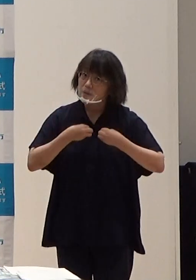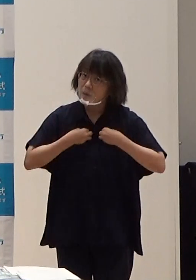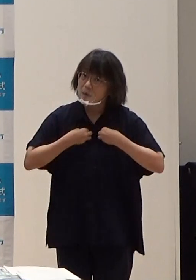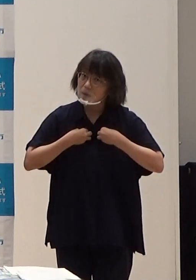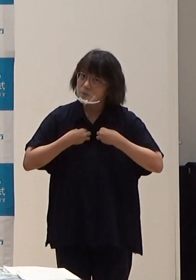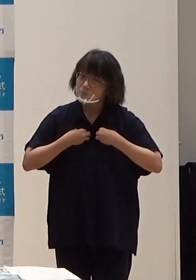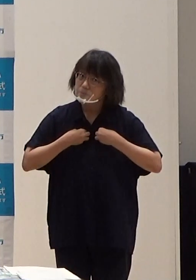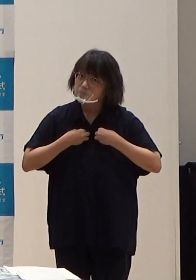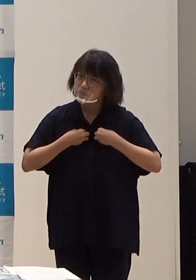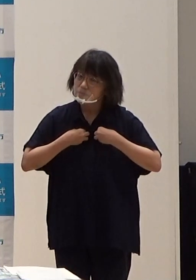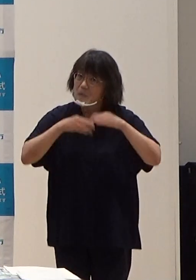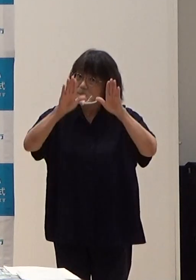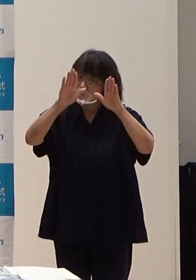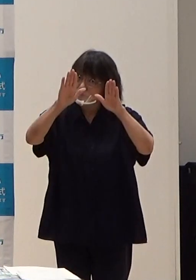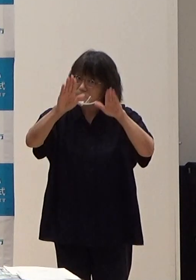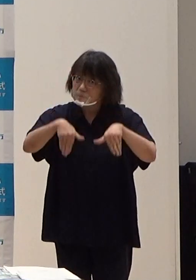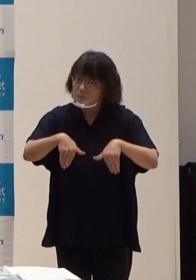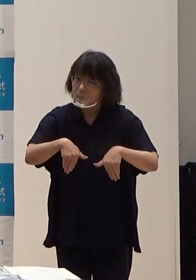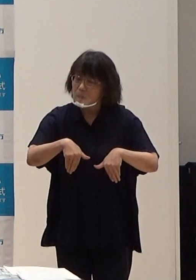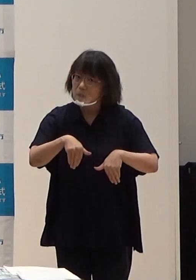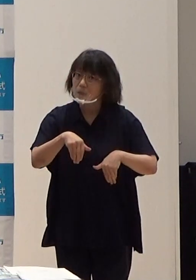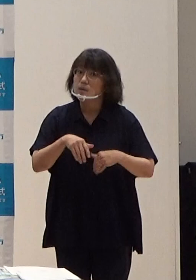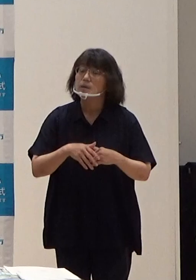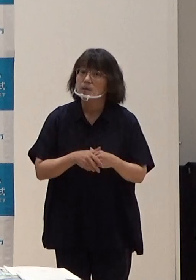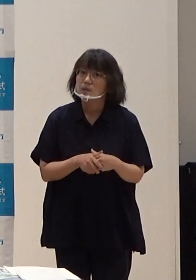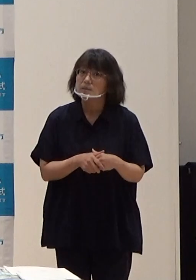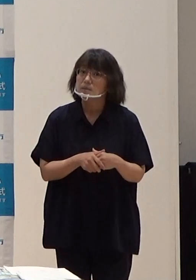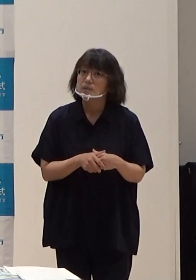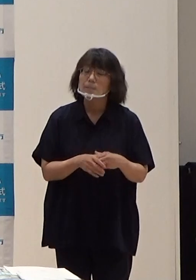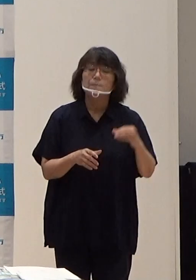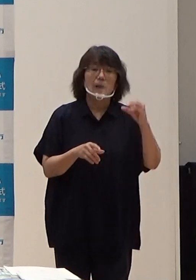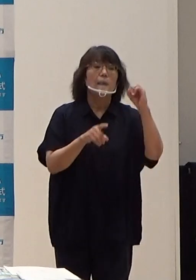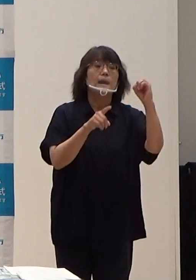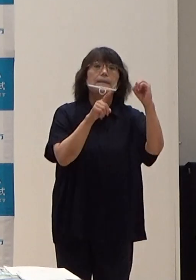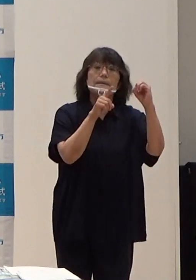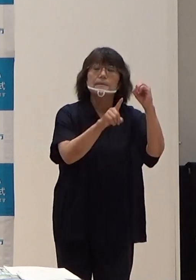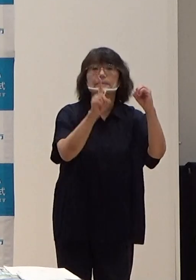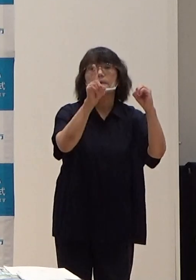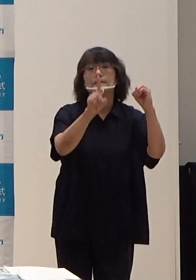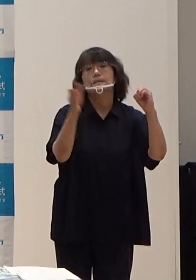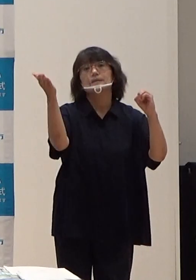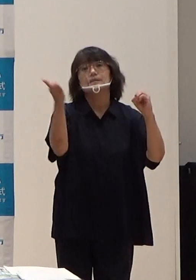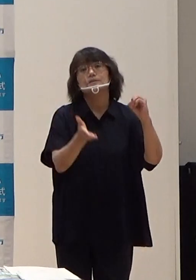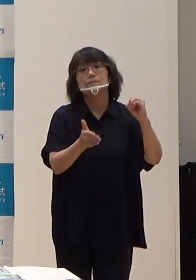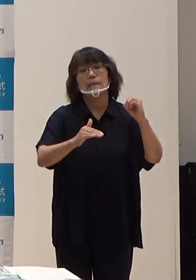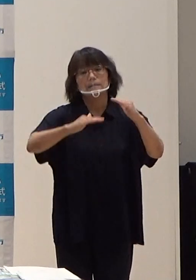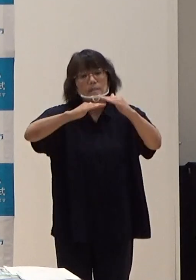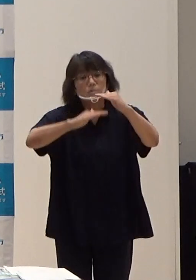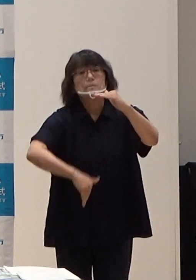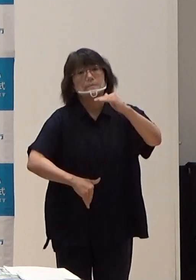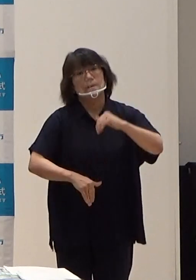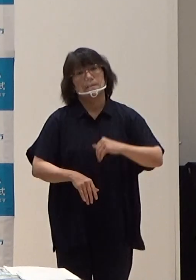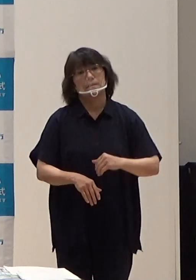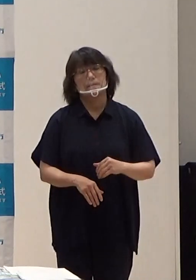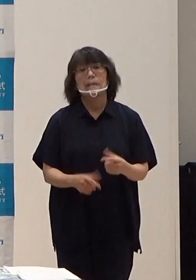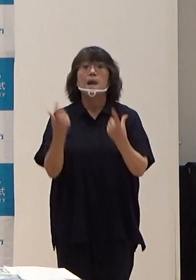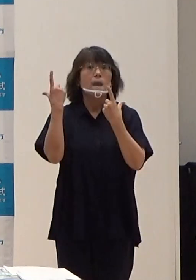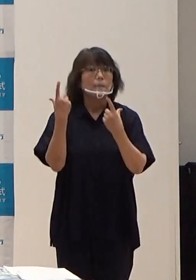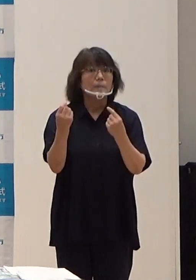陽性の出た方のうちの3回目接種の方 0.1% 未満でございますので、やはりワクチン接種